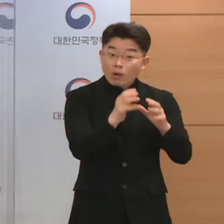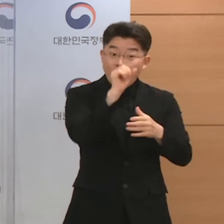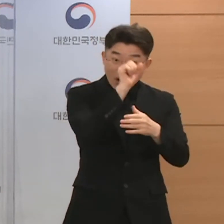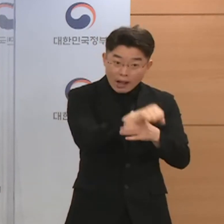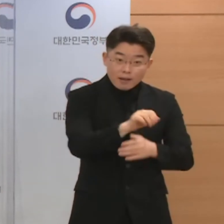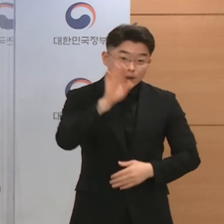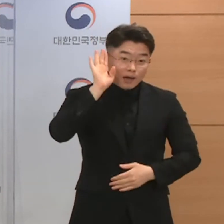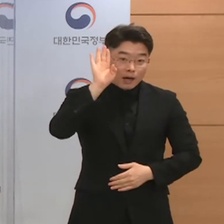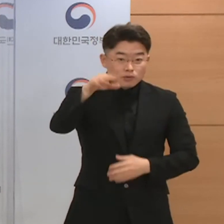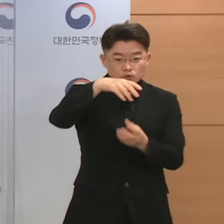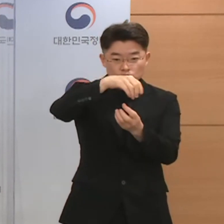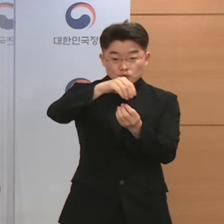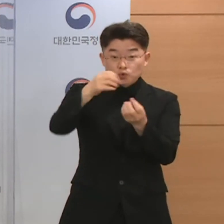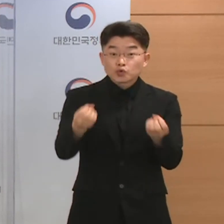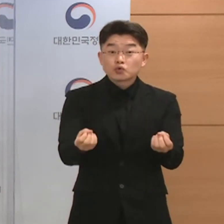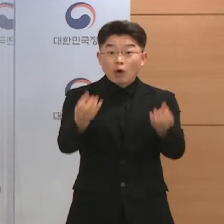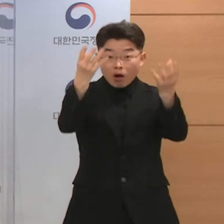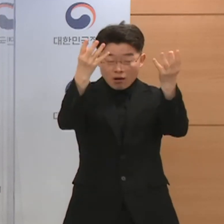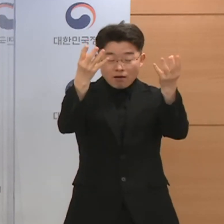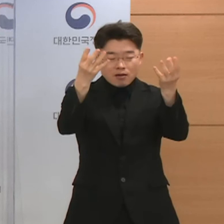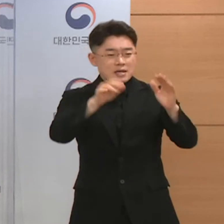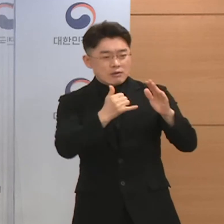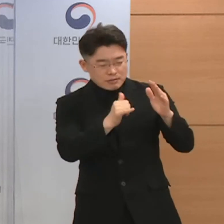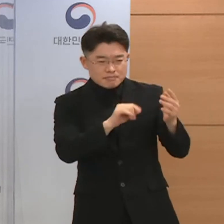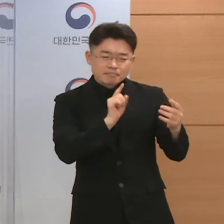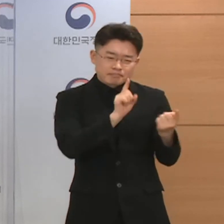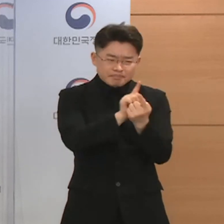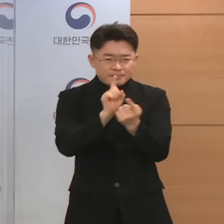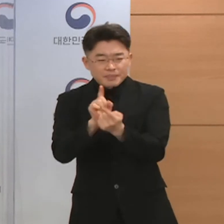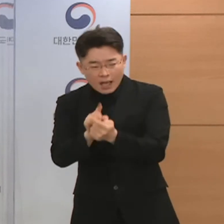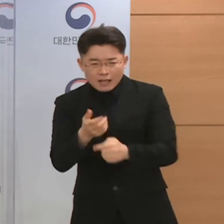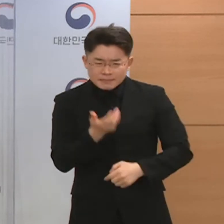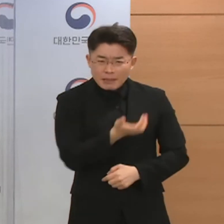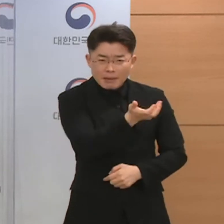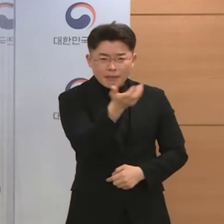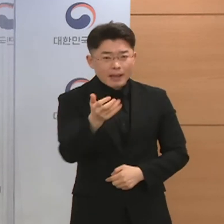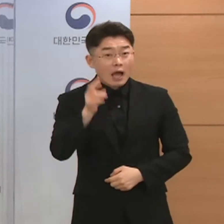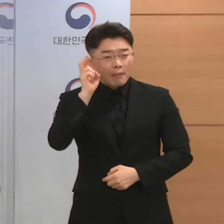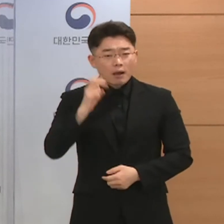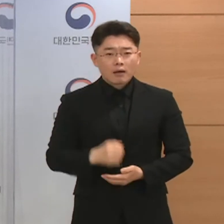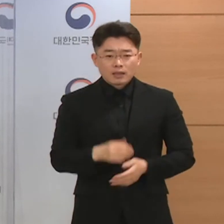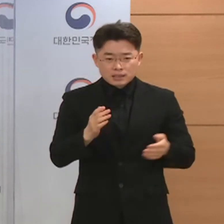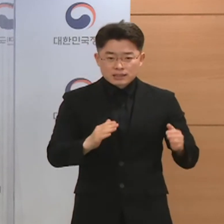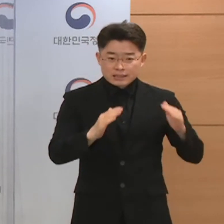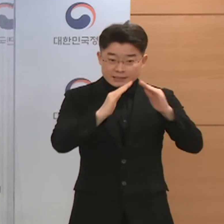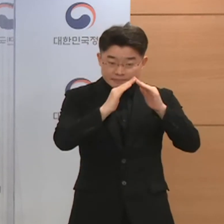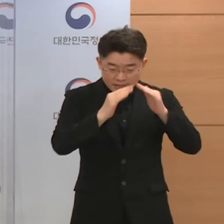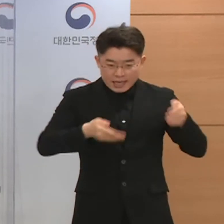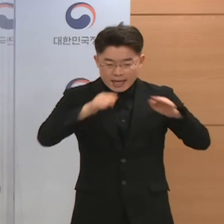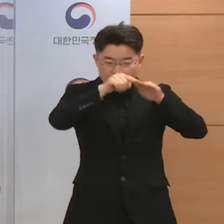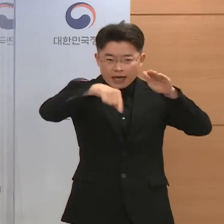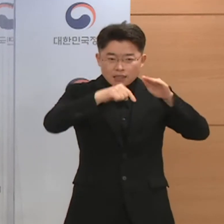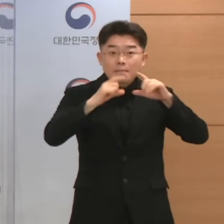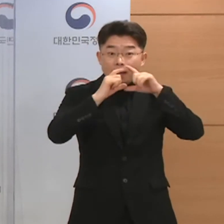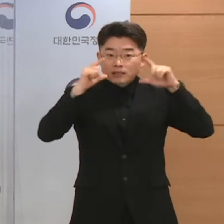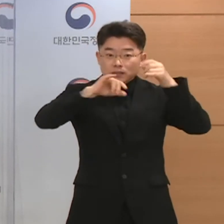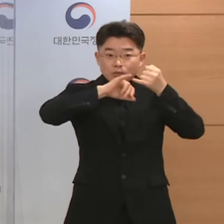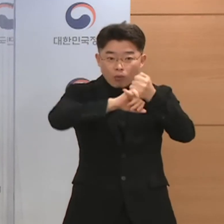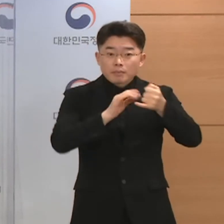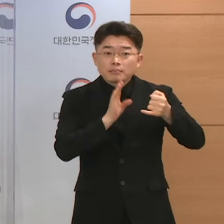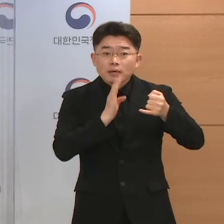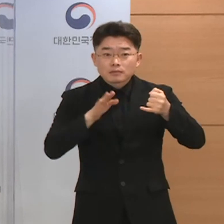추석에 대규모 인원 이동, 가족 만남이 예상됩니다. 실내 마스크 수칙이 유지된다고 하지만 가족들이 모인